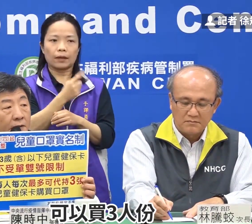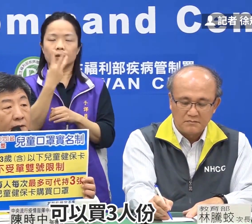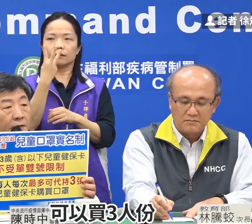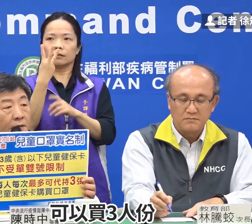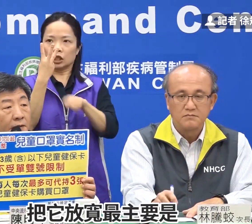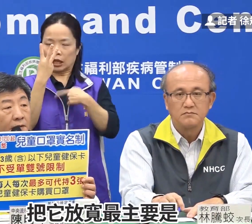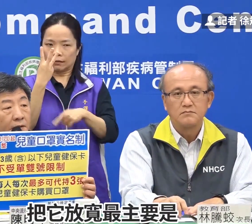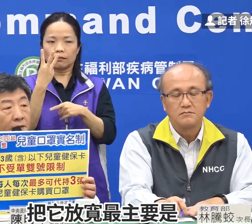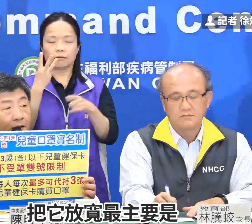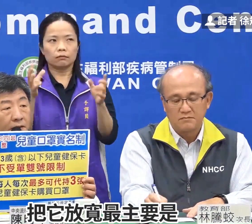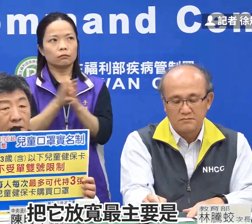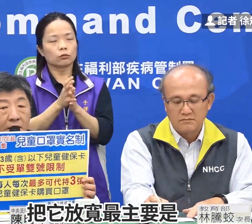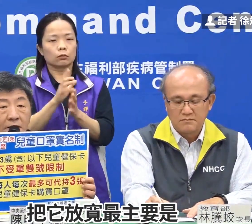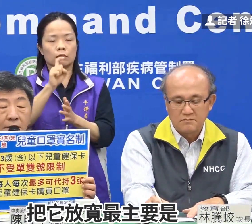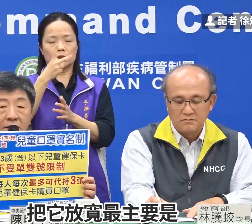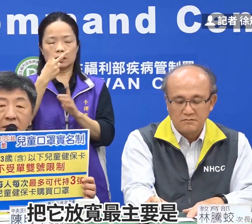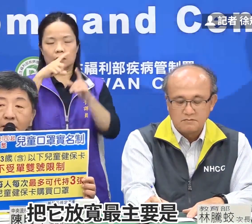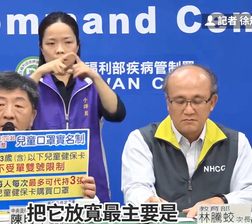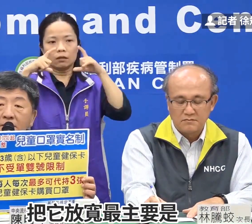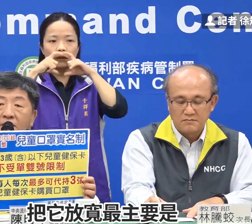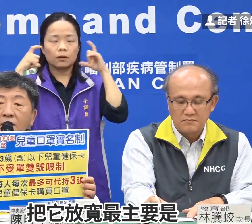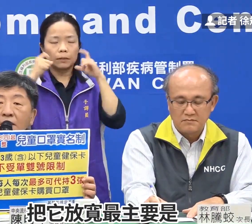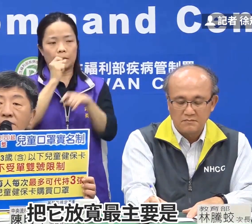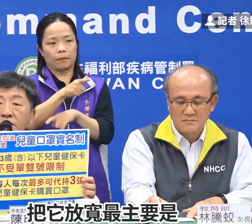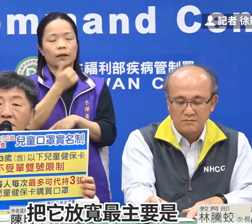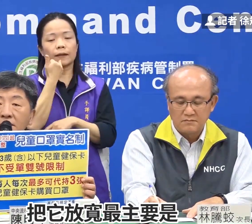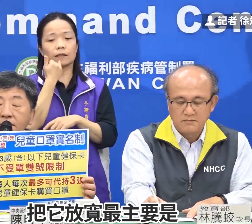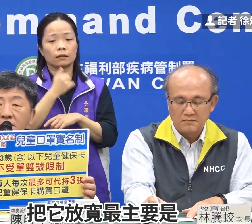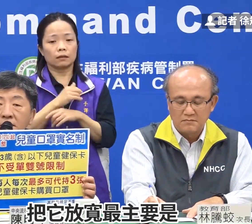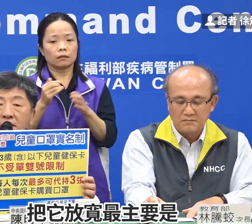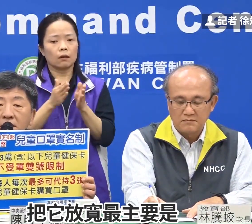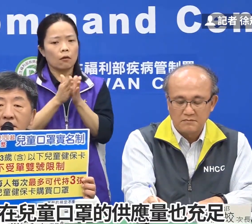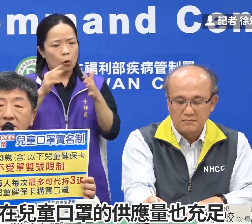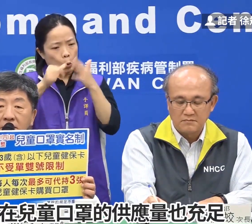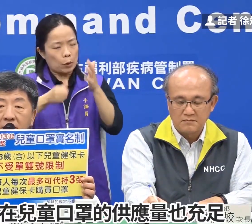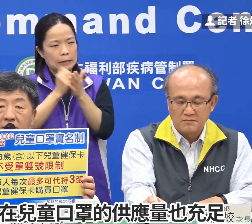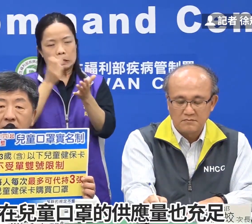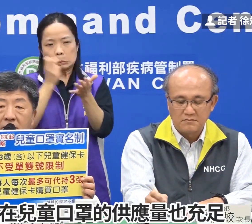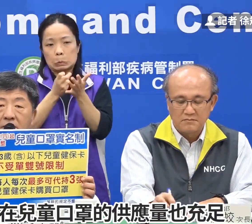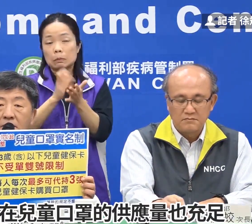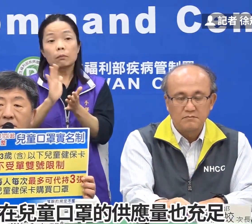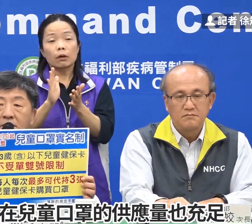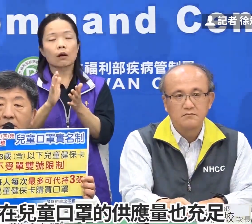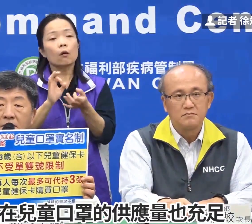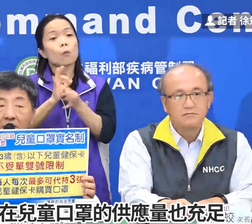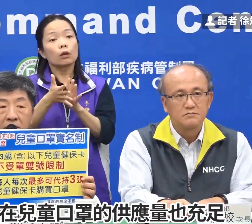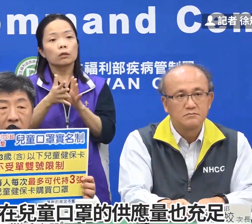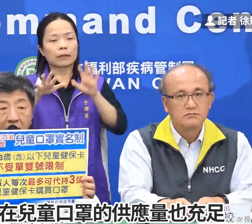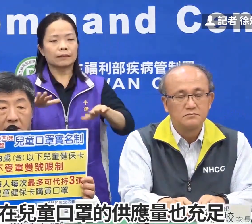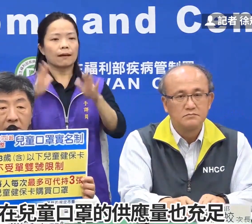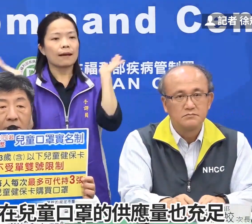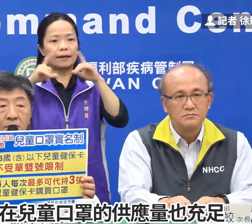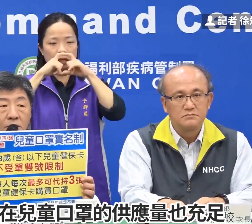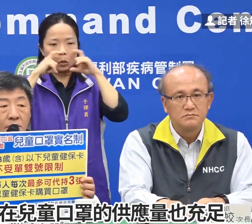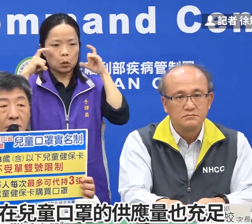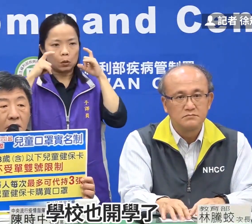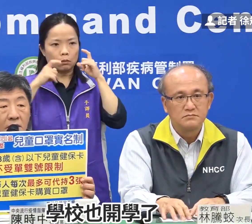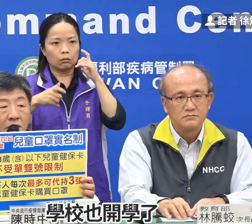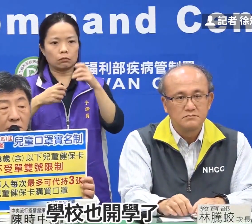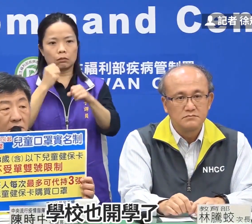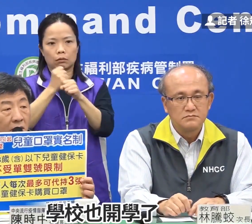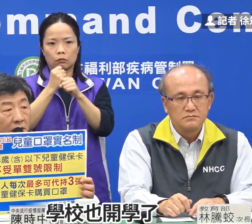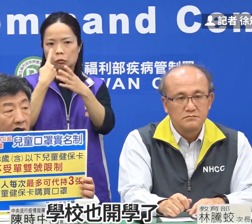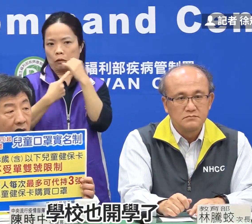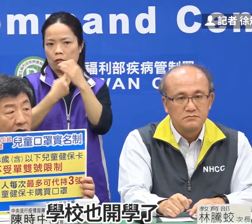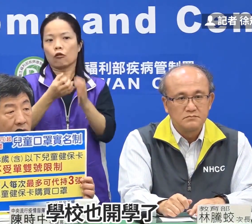3人份。好，那再一个就把它放宽，最主要是现在这儿童的口罩的供应量也充足，好，